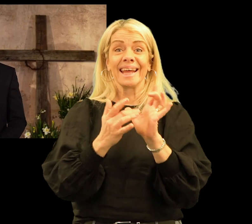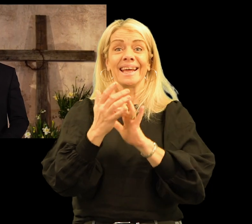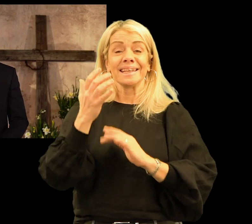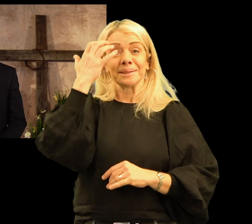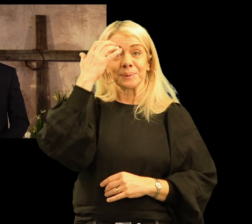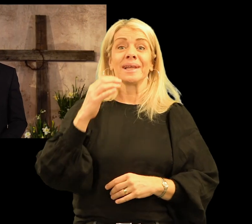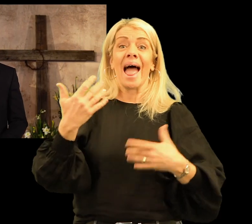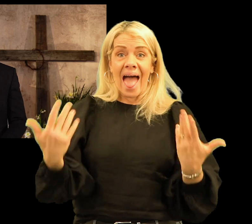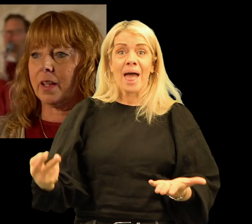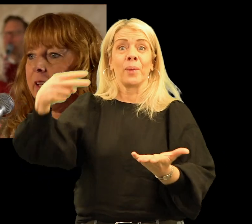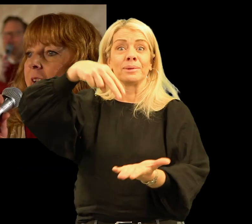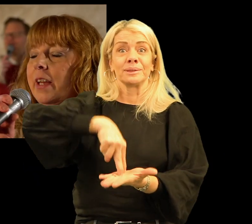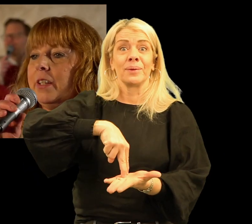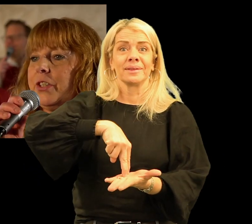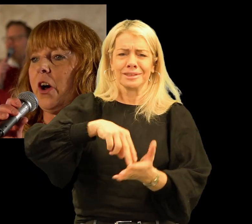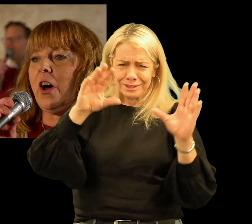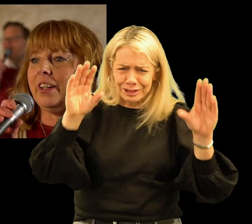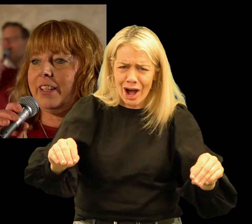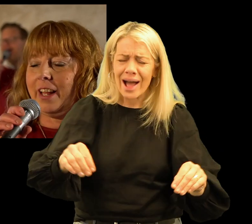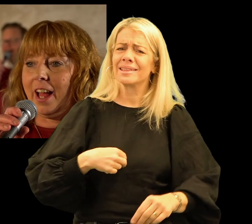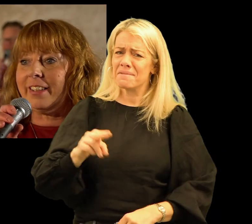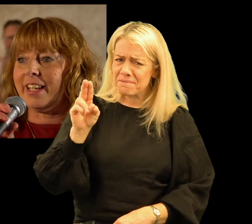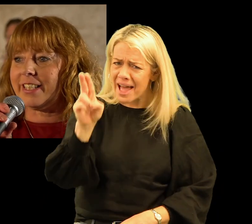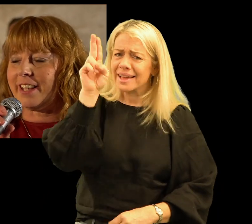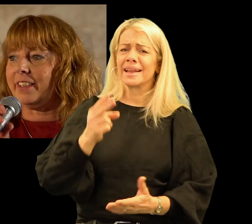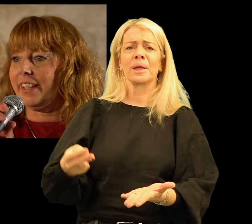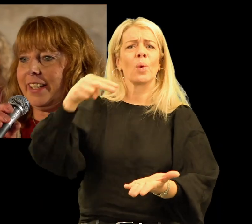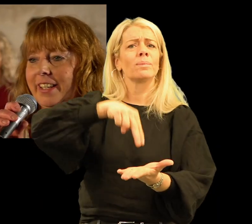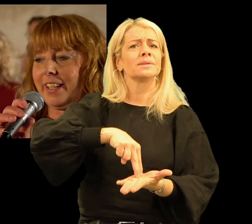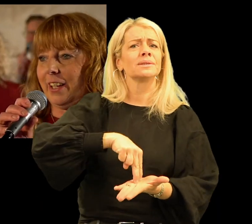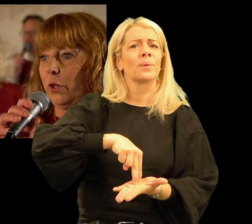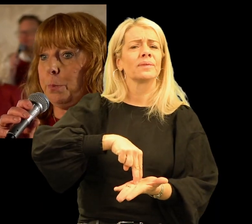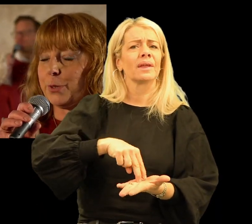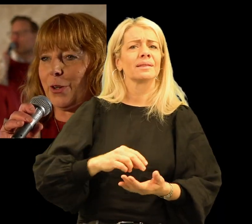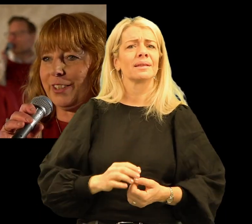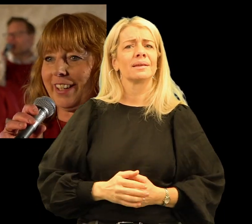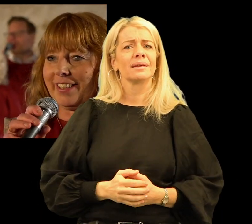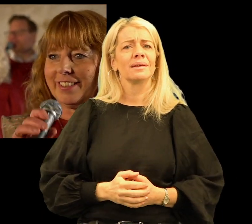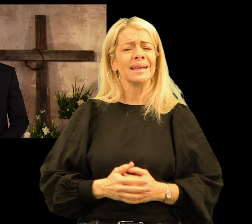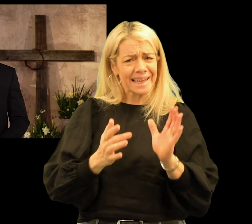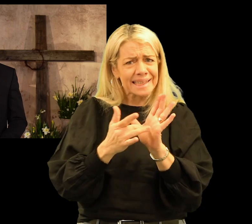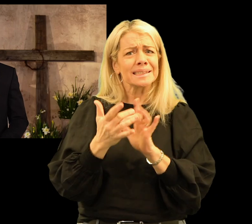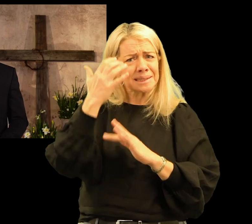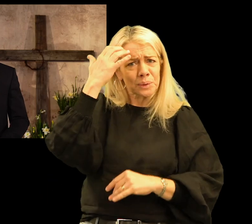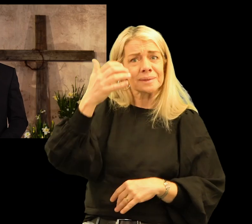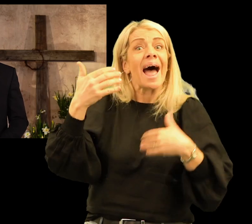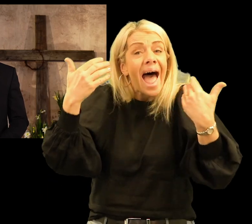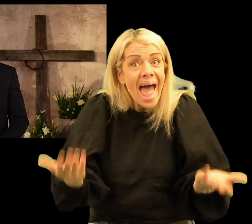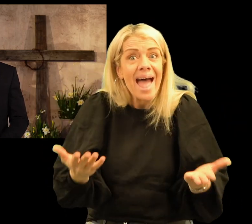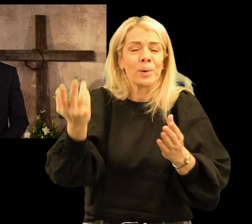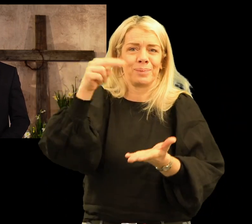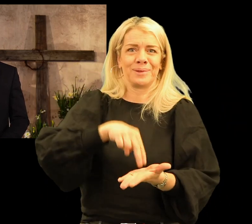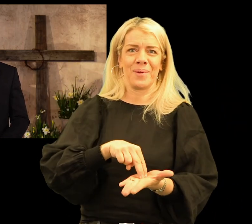Kristus är uppstånden. Ja, han är sannerligen uppstånden. Kristus